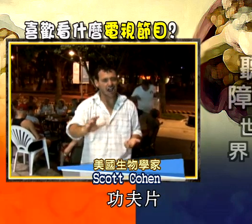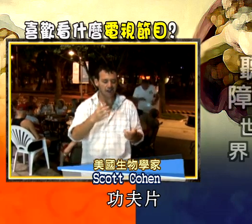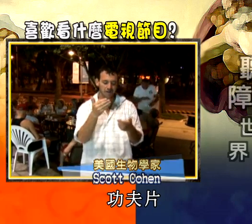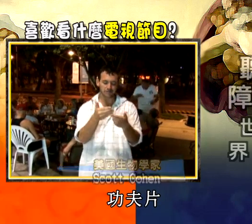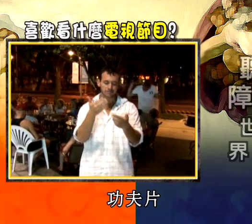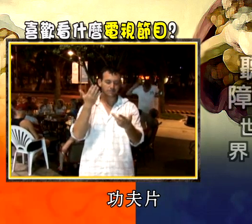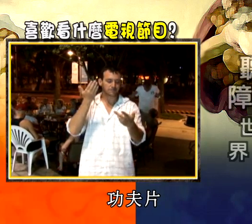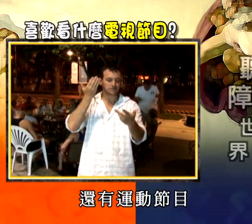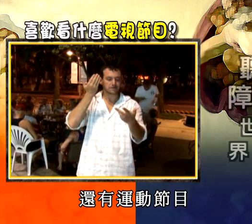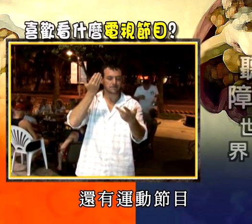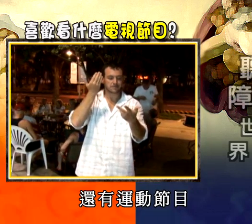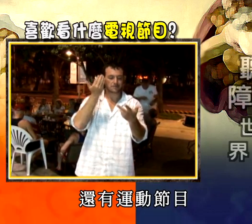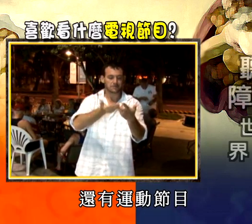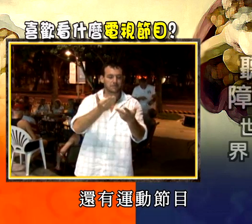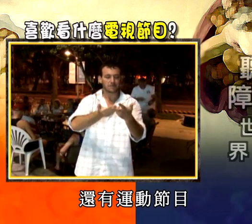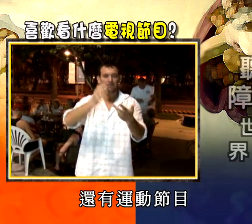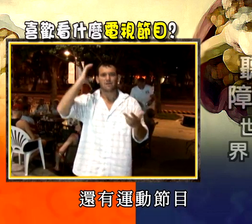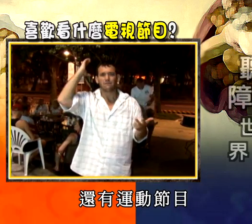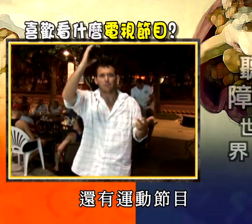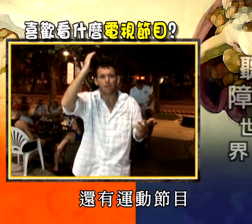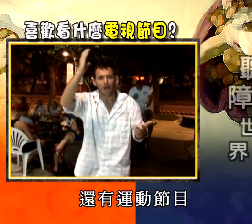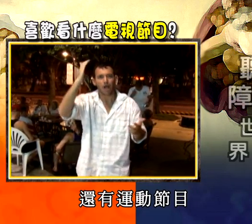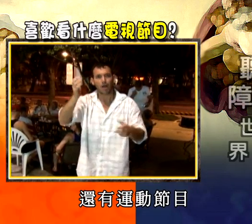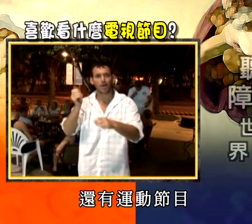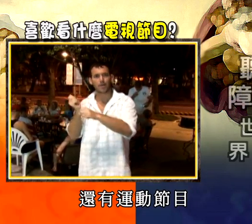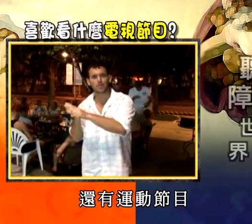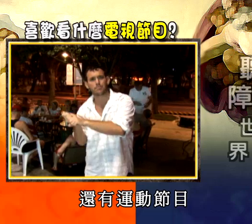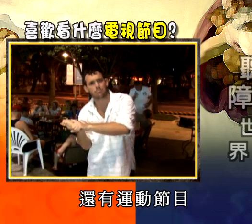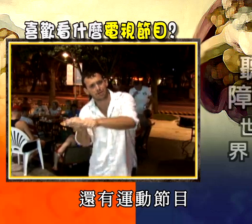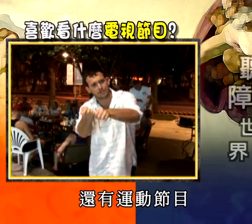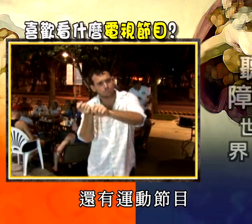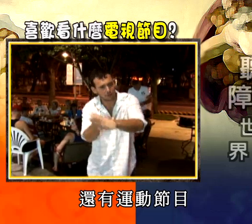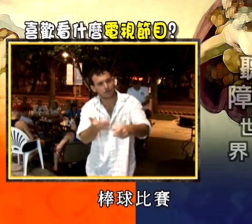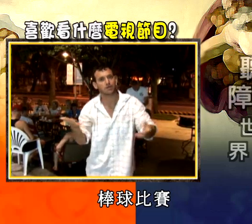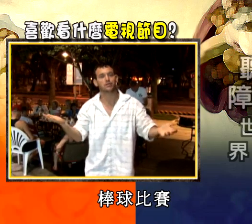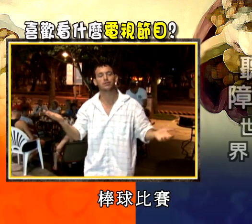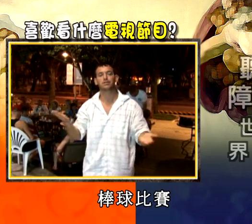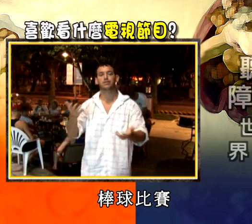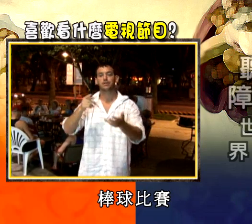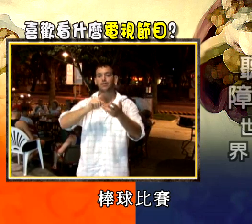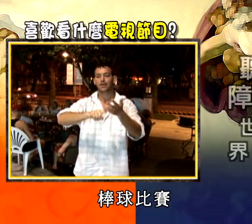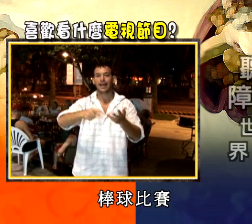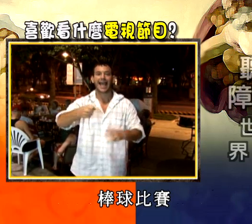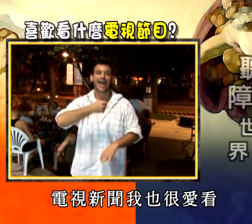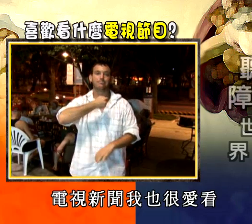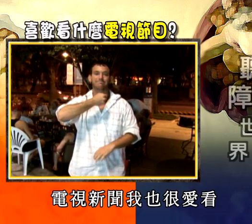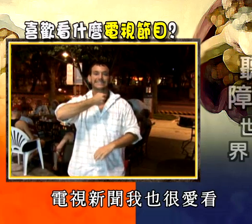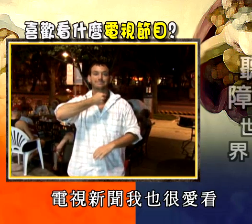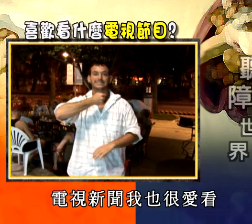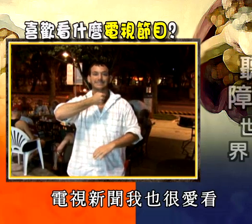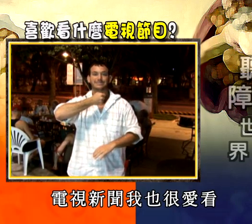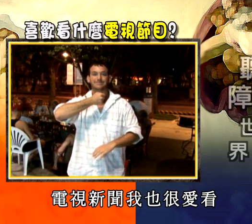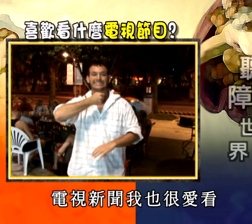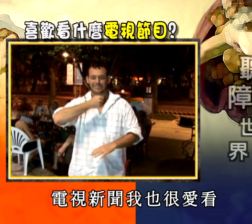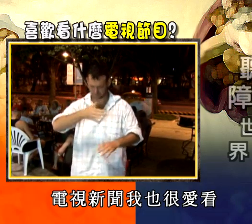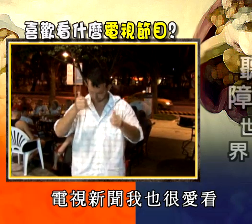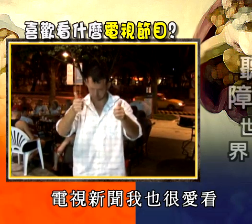片，还有运动节目，棒球比赛，电视新闻，我也很爱